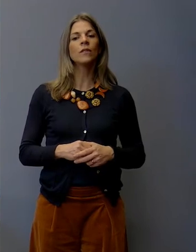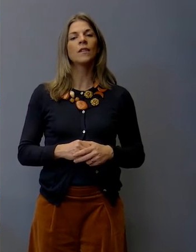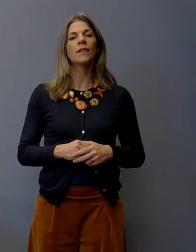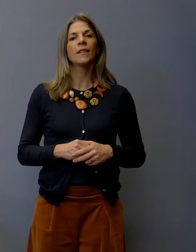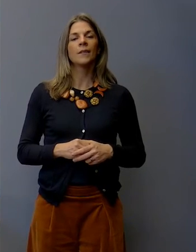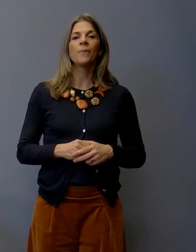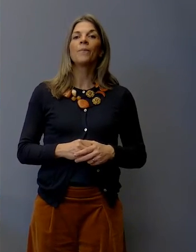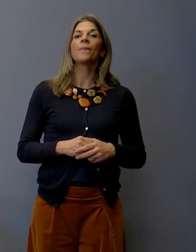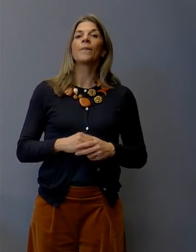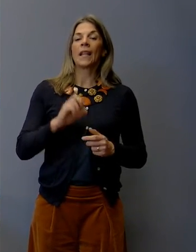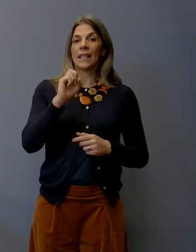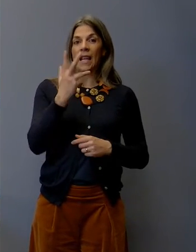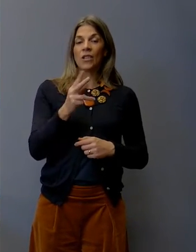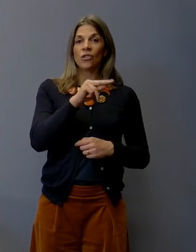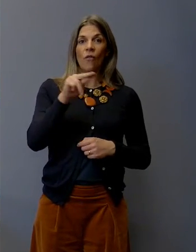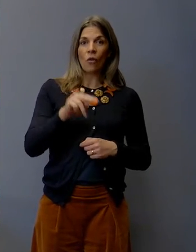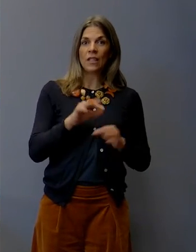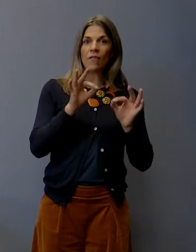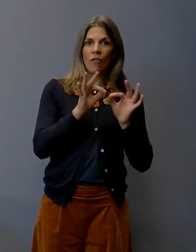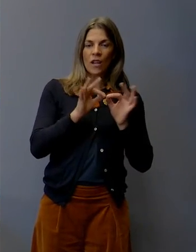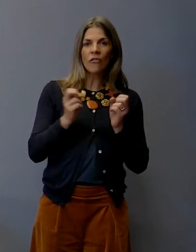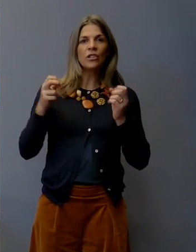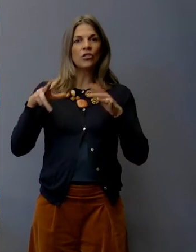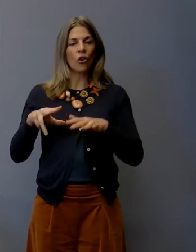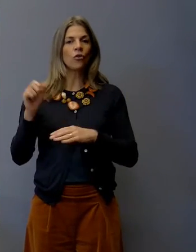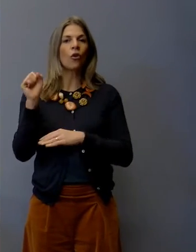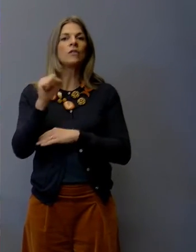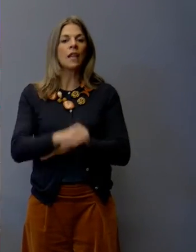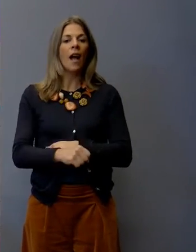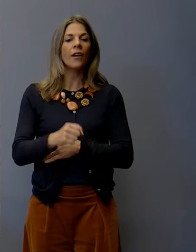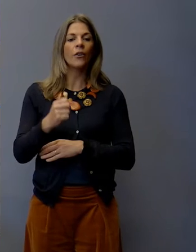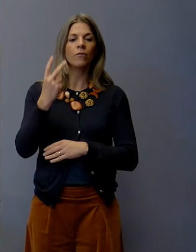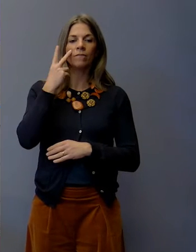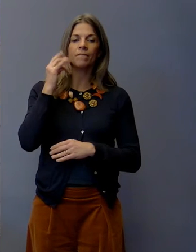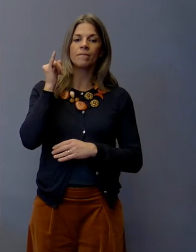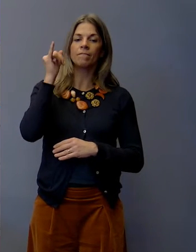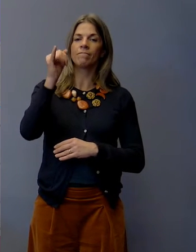3d 13 voti favorevoli 18 contrari i consiglieri avvenente